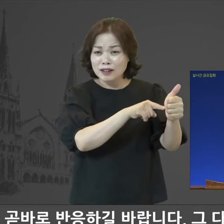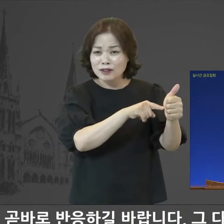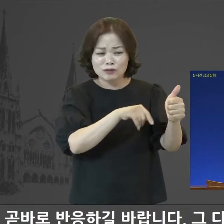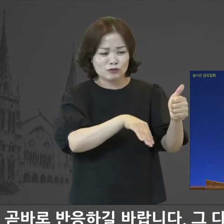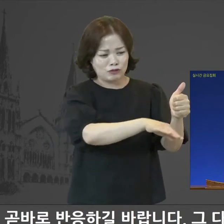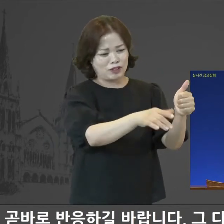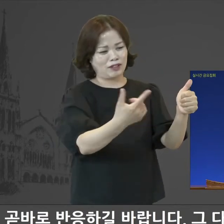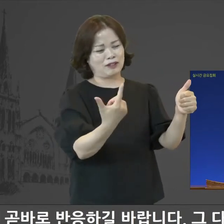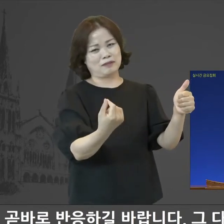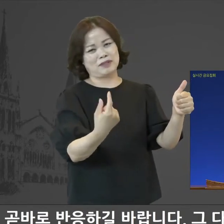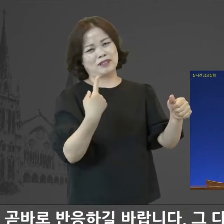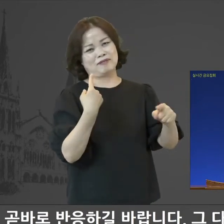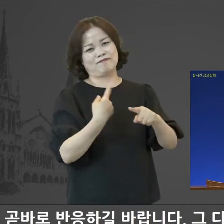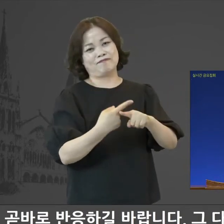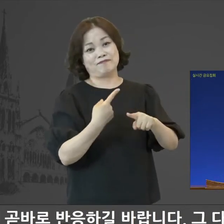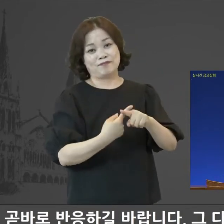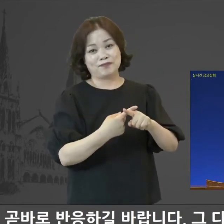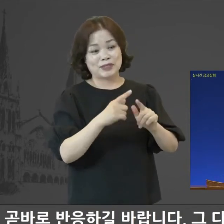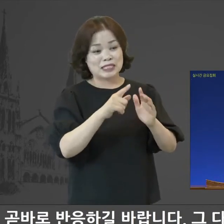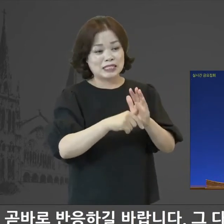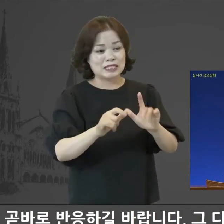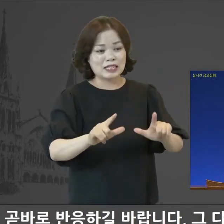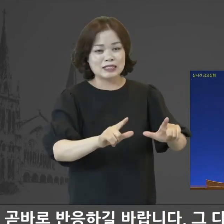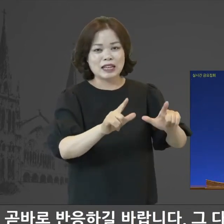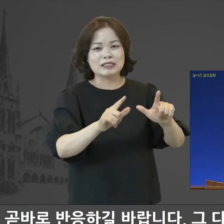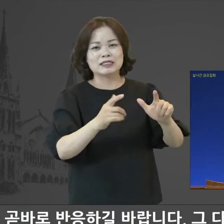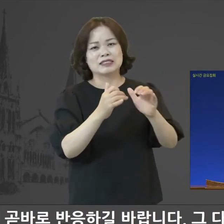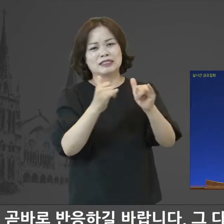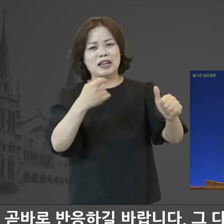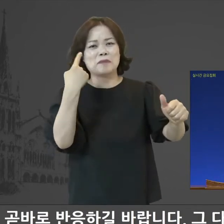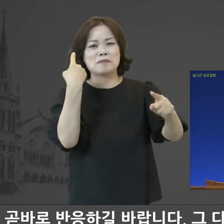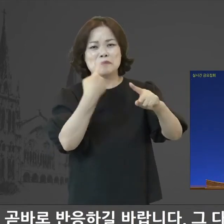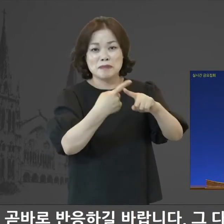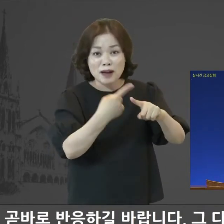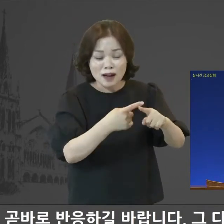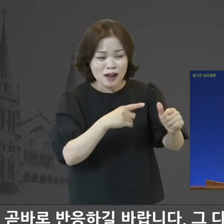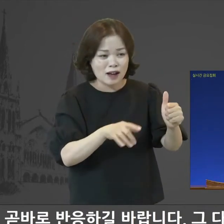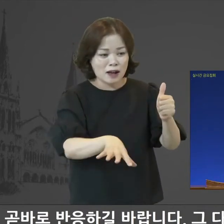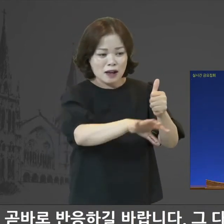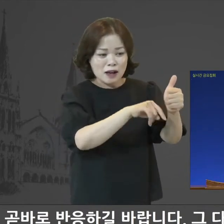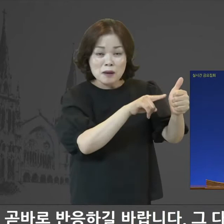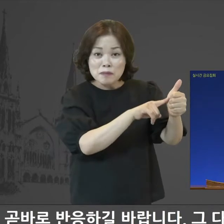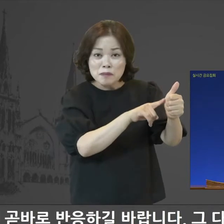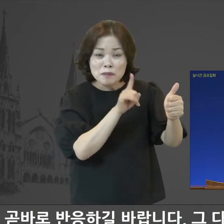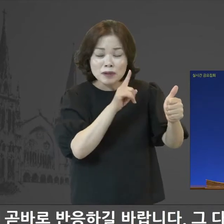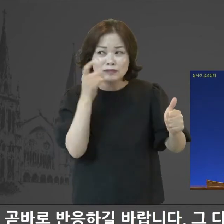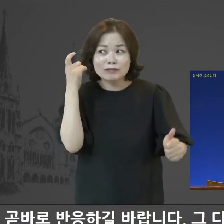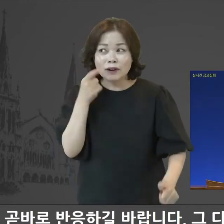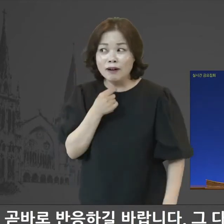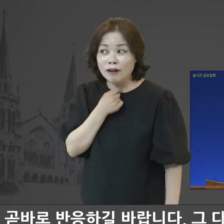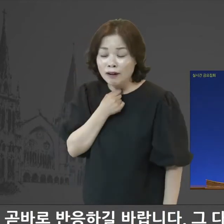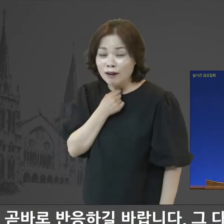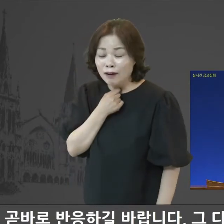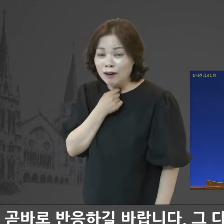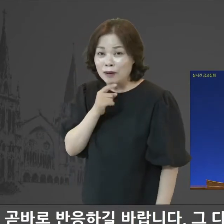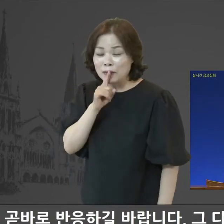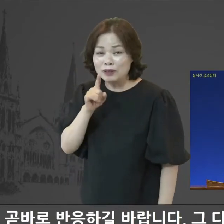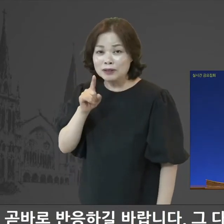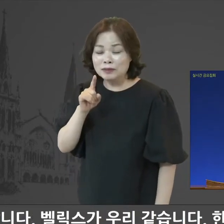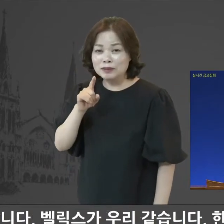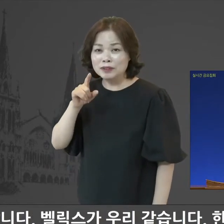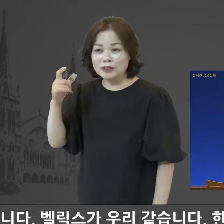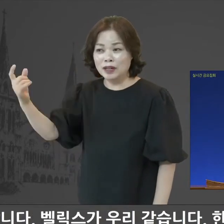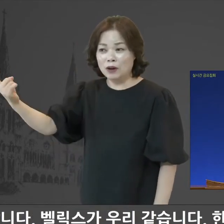같아요. 이 시대 사람들 같아요. 한편으로는 말씀이 듣고 싶고, 또 말씀이 너무